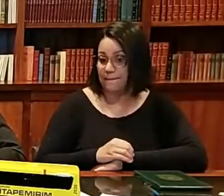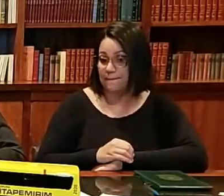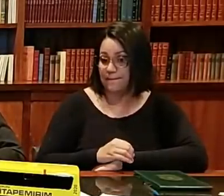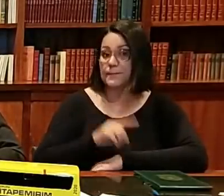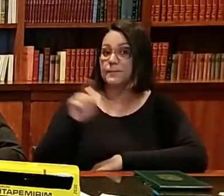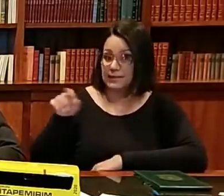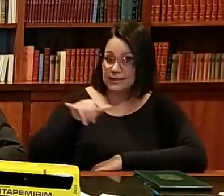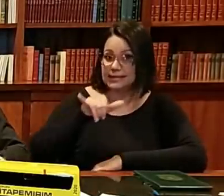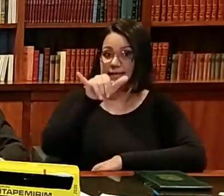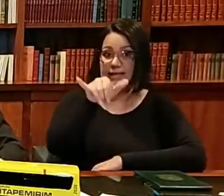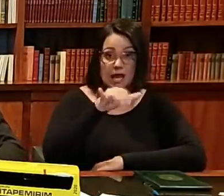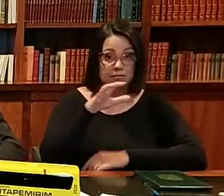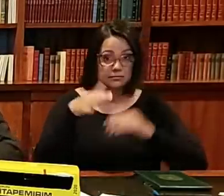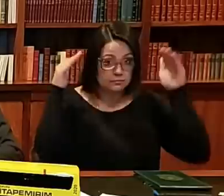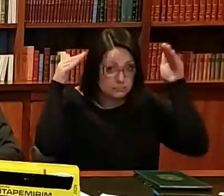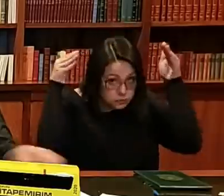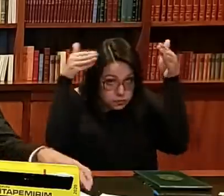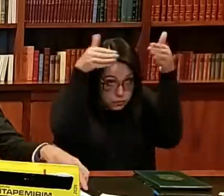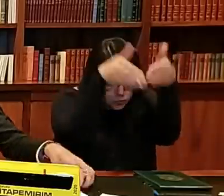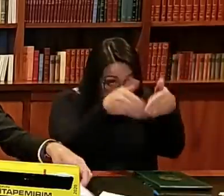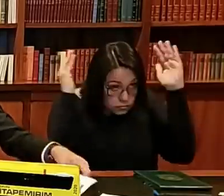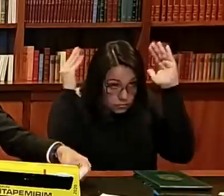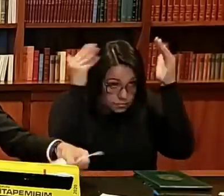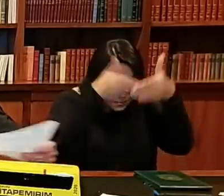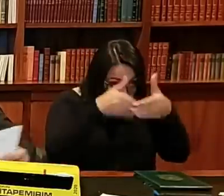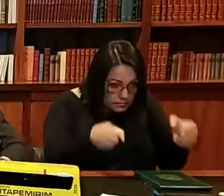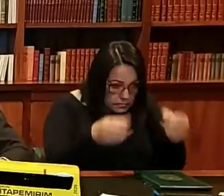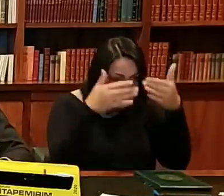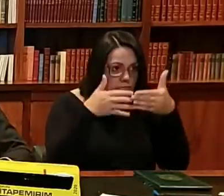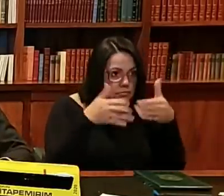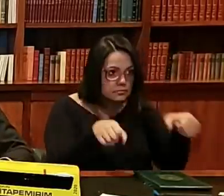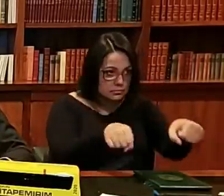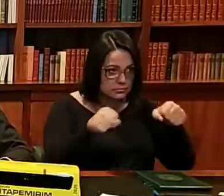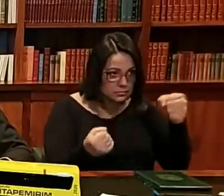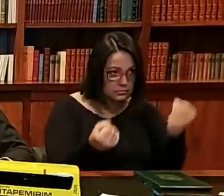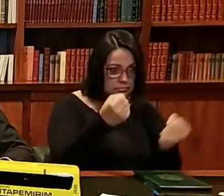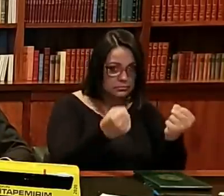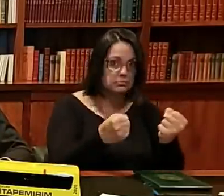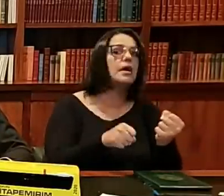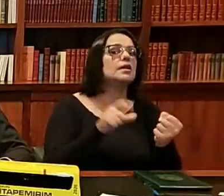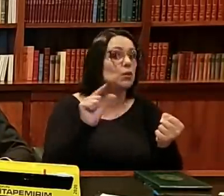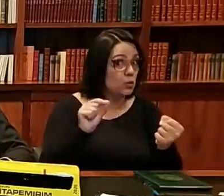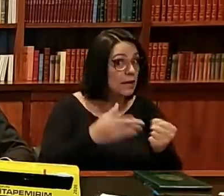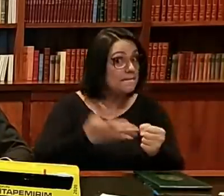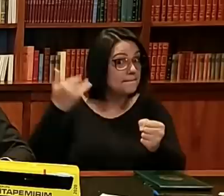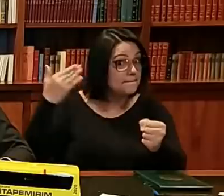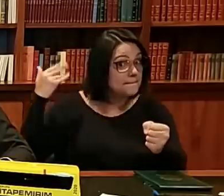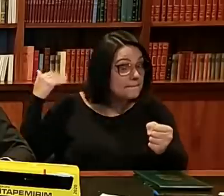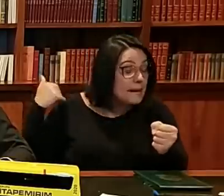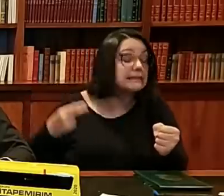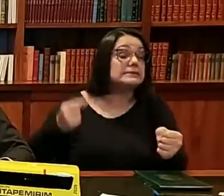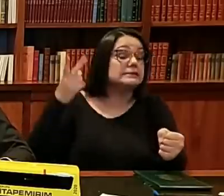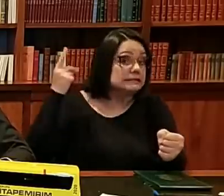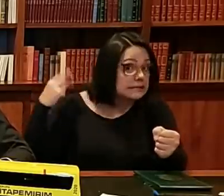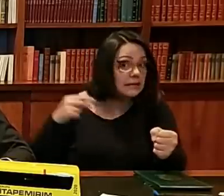Força Aérea tem já trabalhado nesse projeto já faz um bom tempo. E ele substitui lá de trás, quando eu era piloto de testes ainda, lá